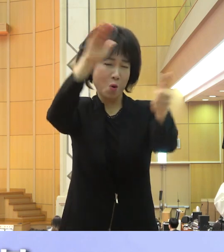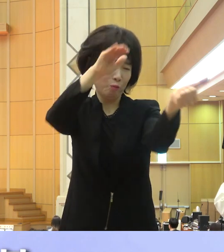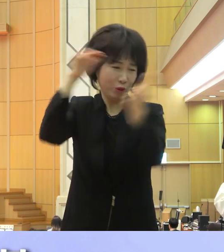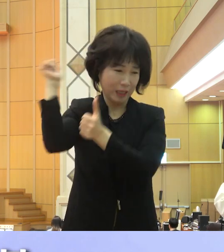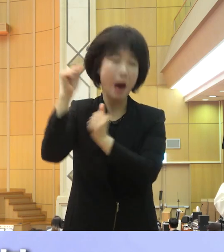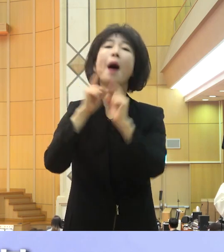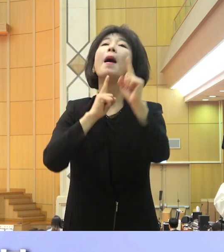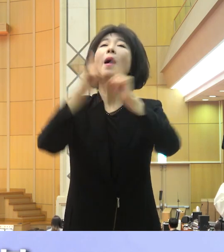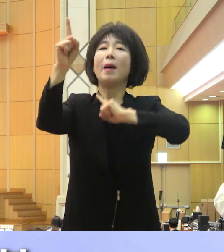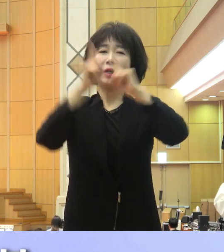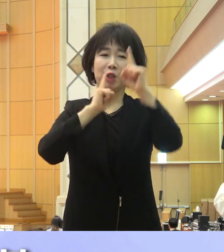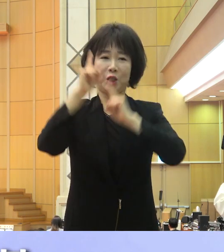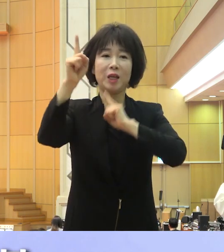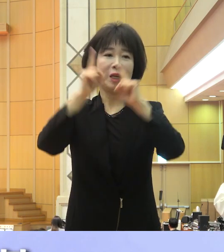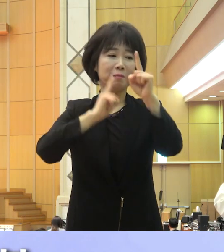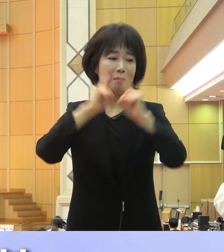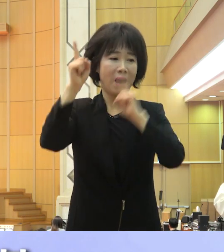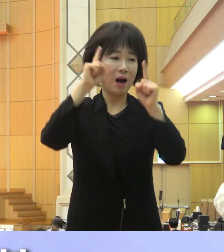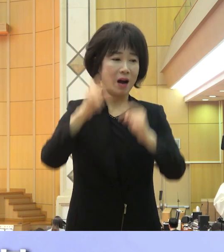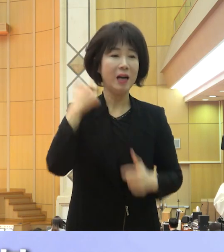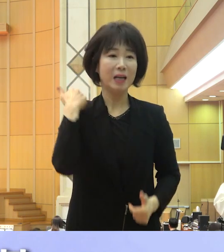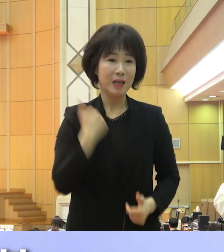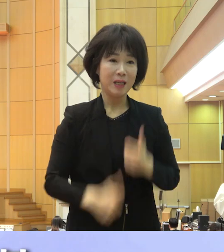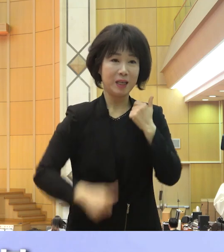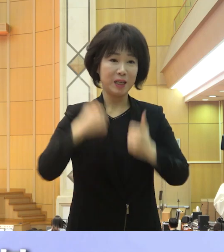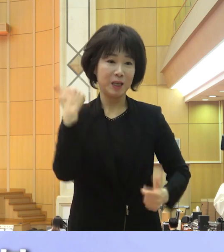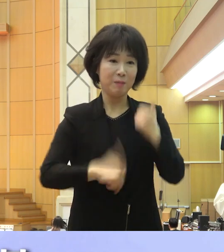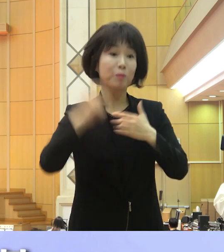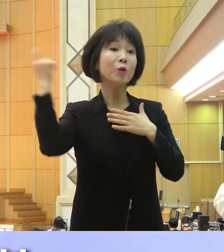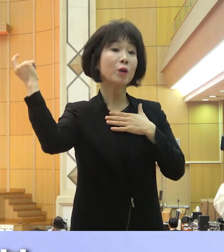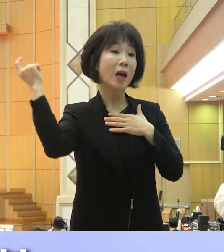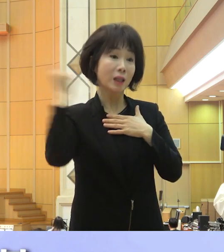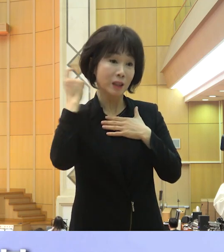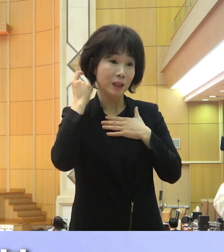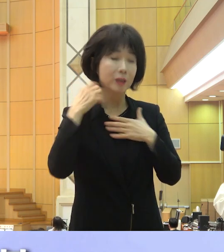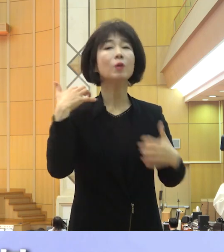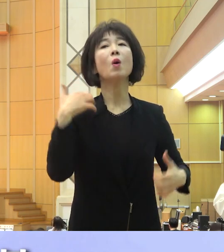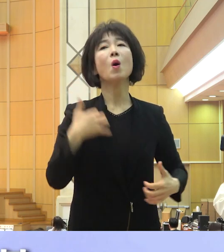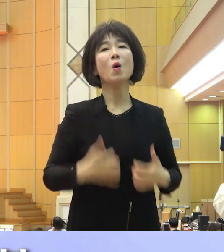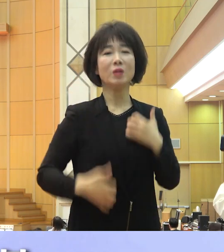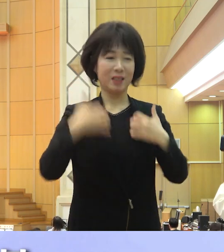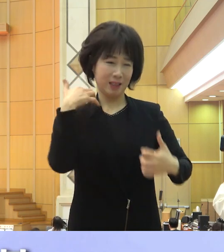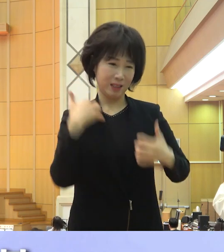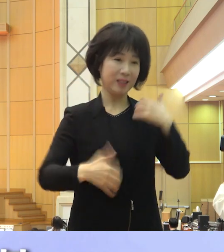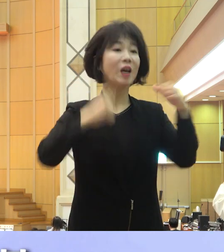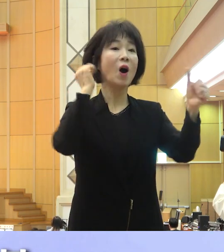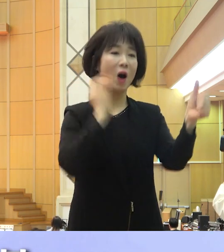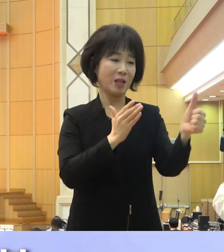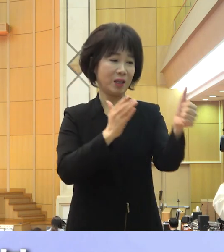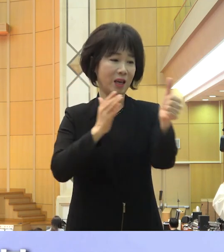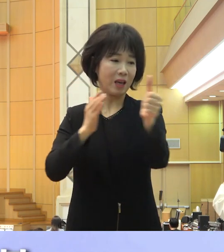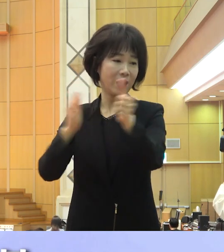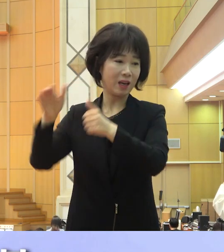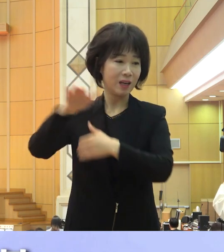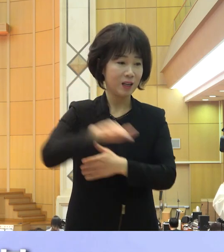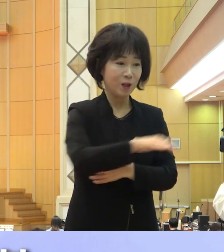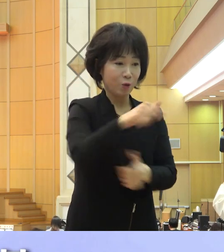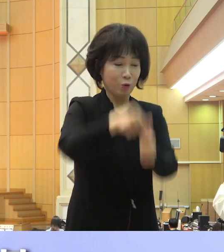우리를 오라 하시는 말 기쁘게 듣고